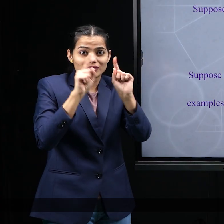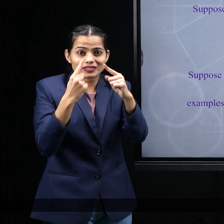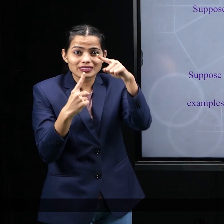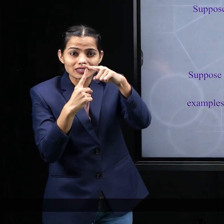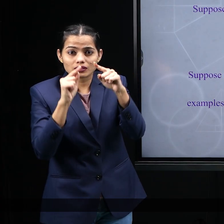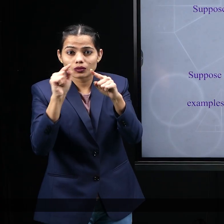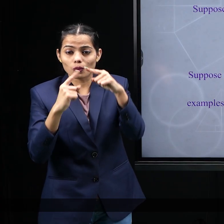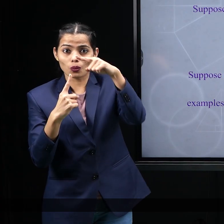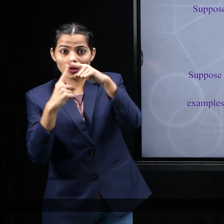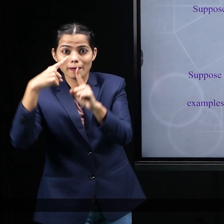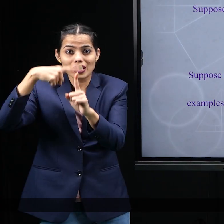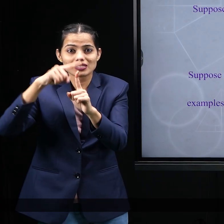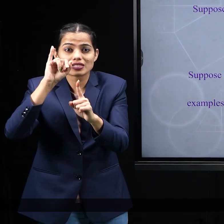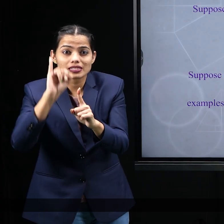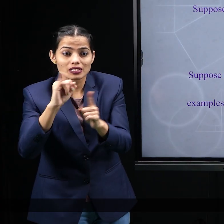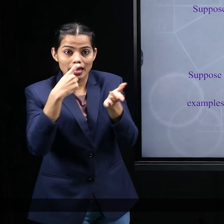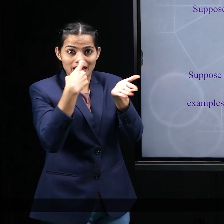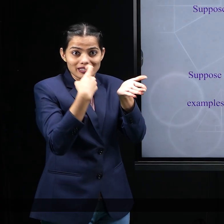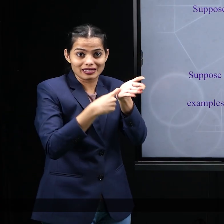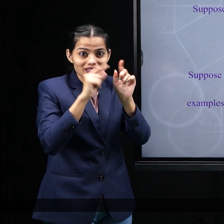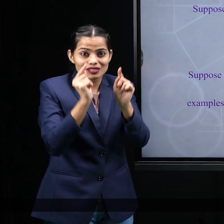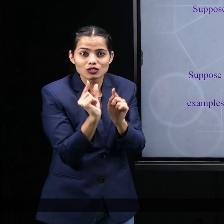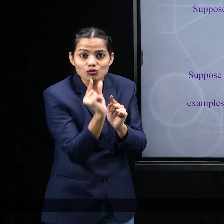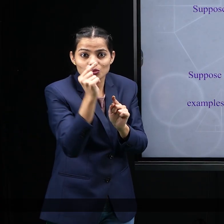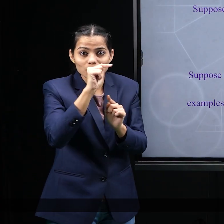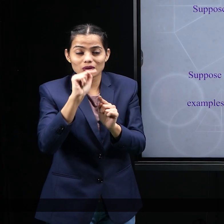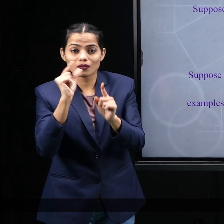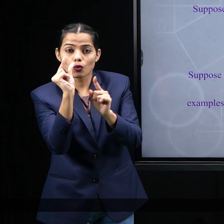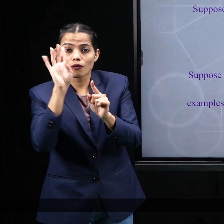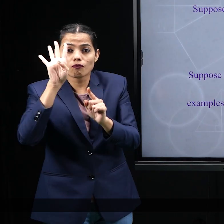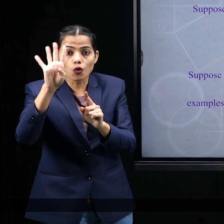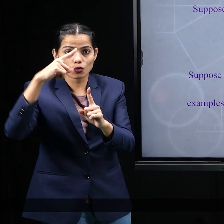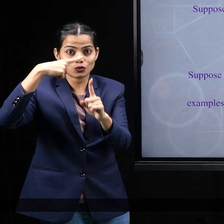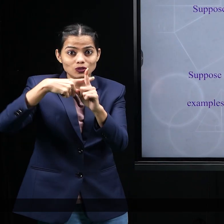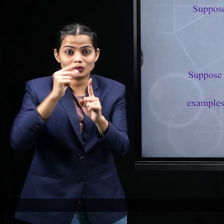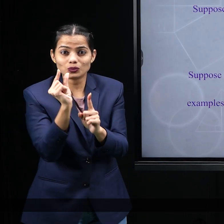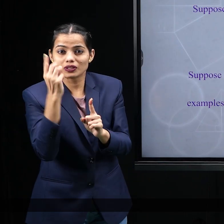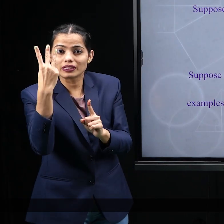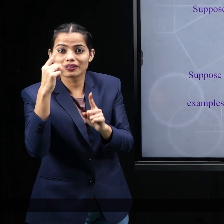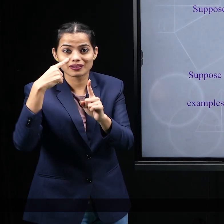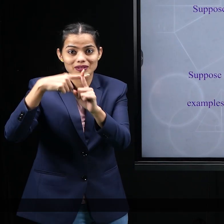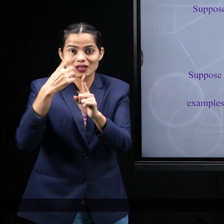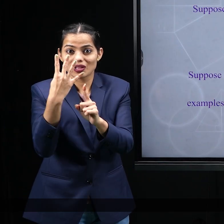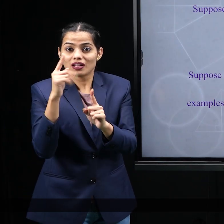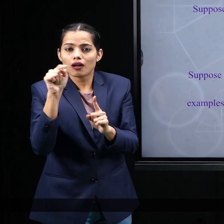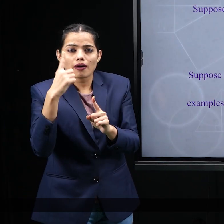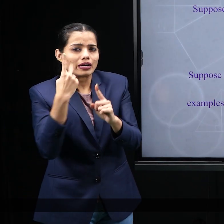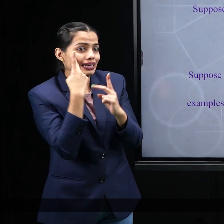qt इज इक्वल्स टू t प्लस 6, ru इज इक्वल्स टू u टू द पावर 4 प्लस u क्यूब